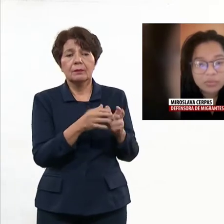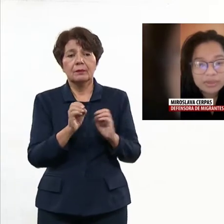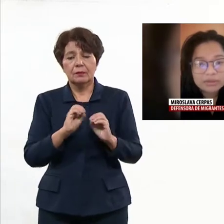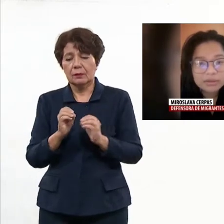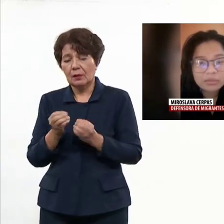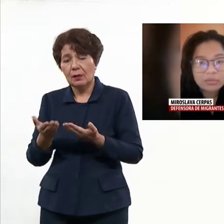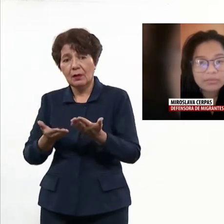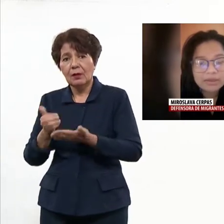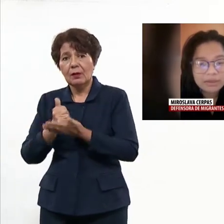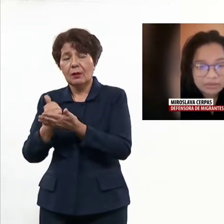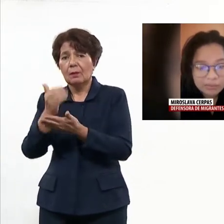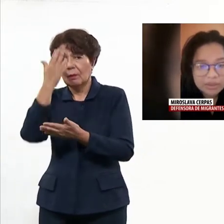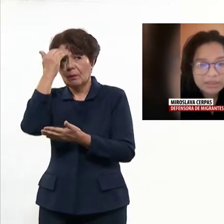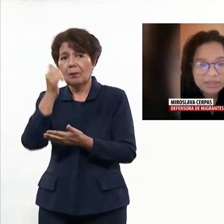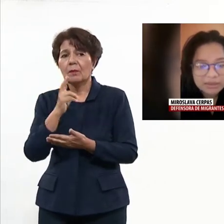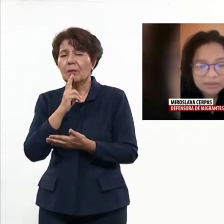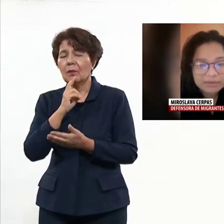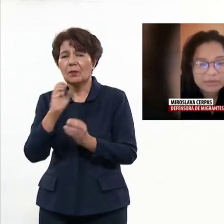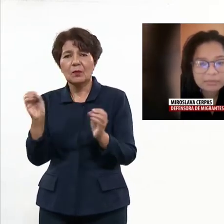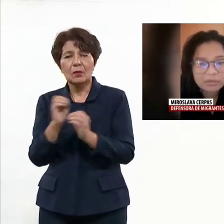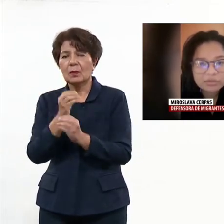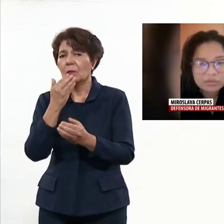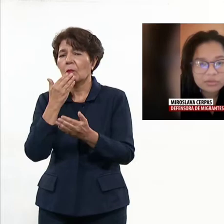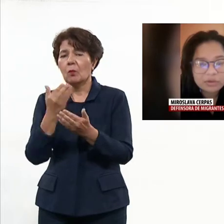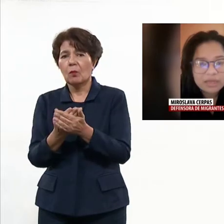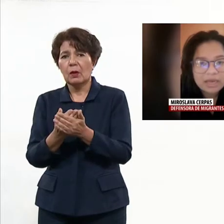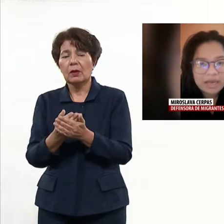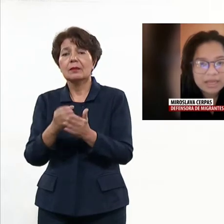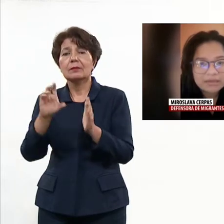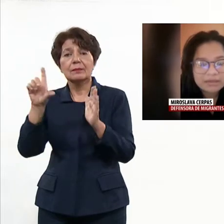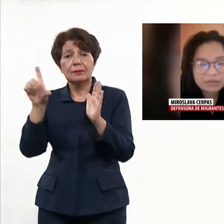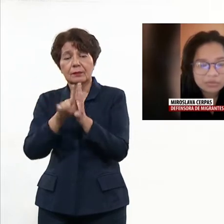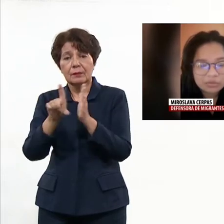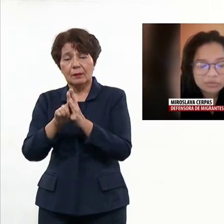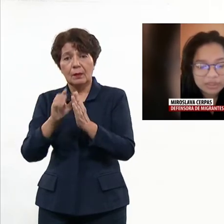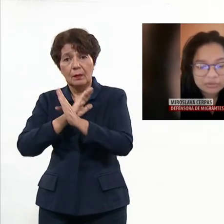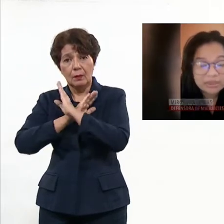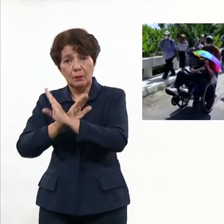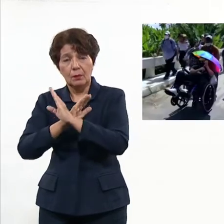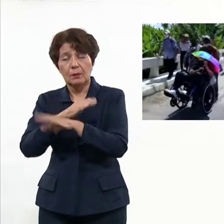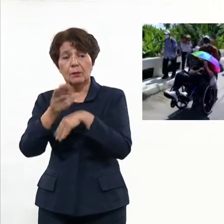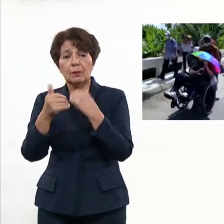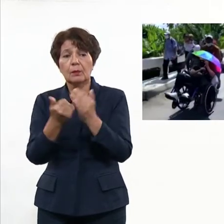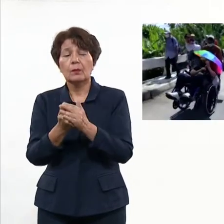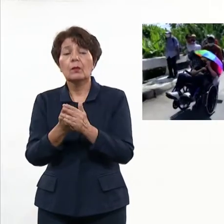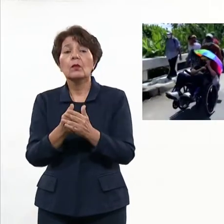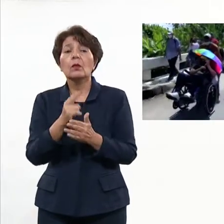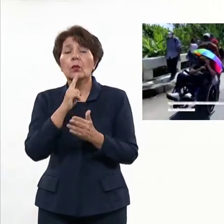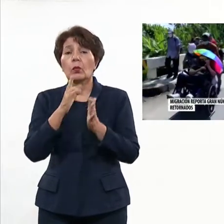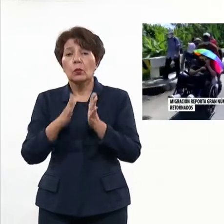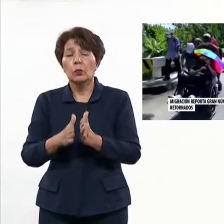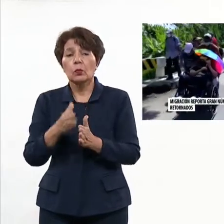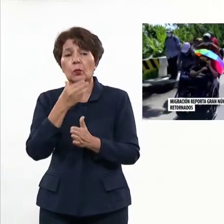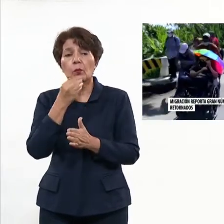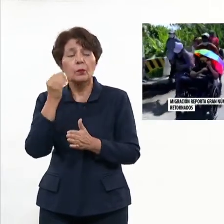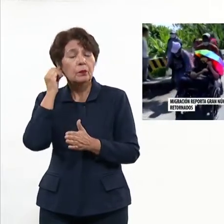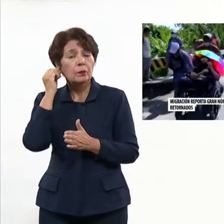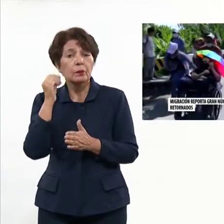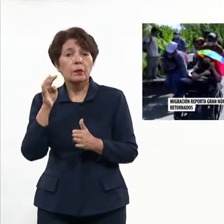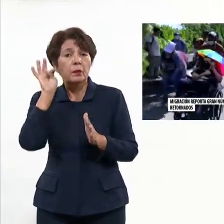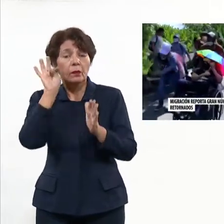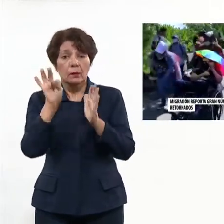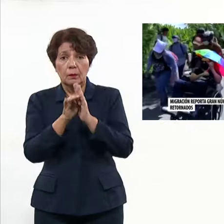no cuenta con verdaderas políticas integrales de protección a las y los hondureños según testimonios de hondureños que